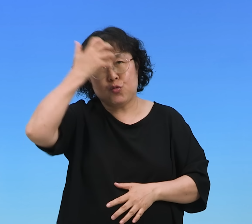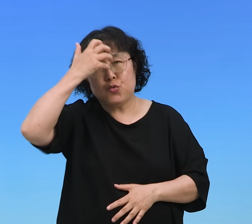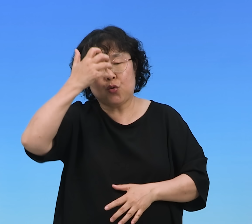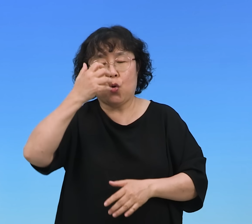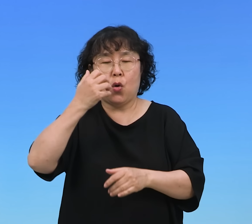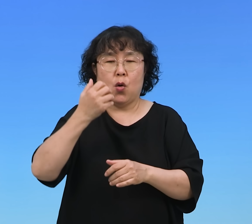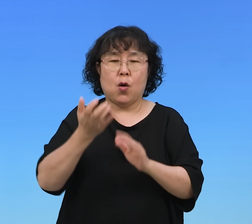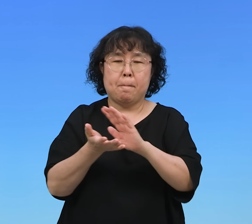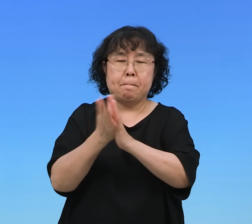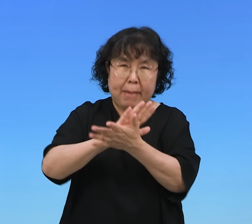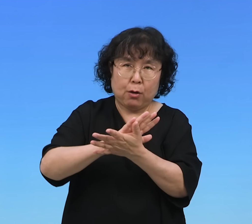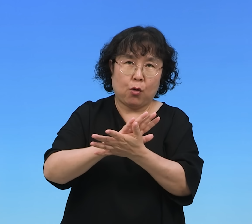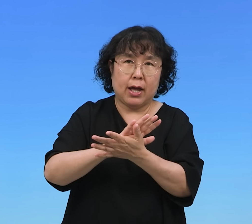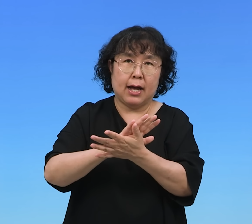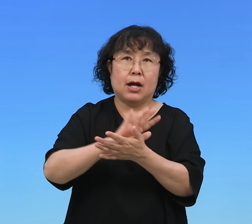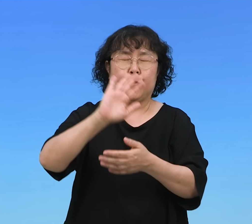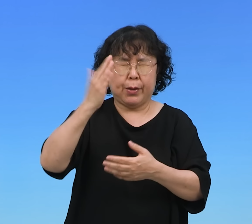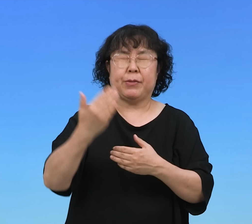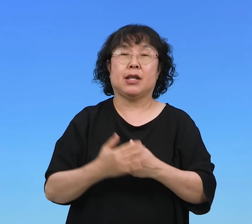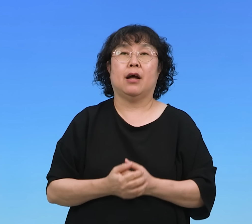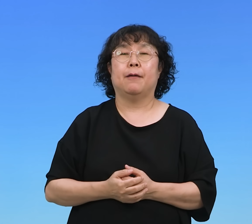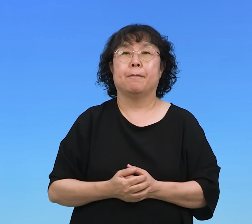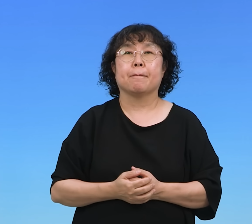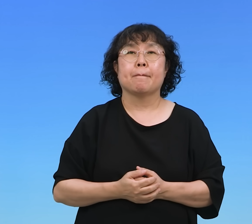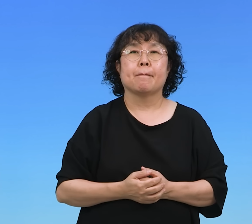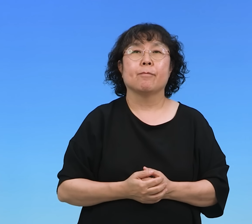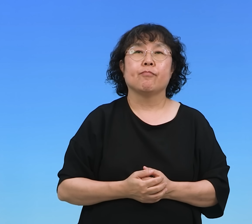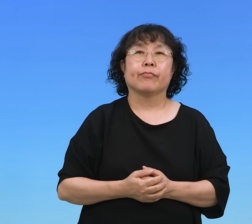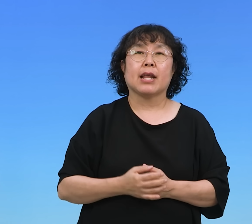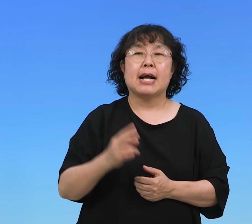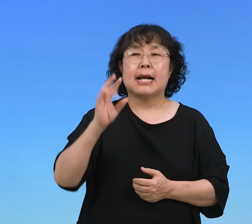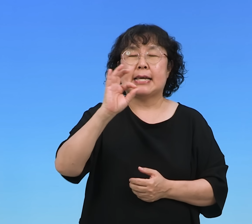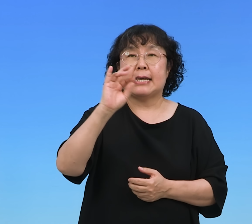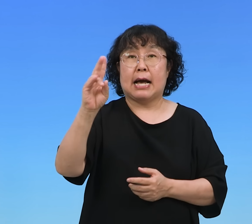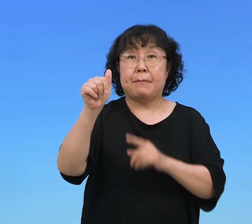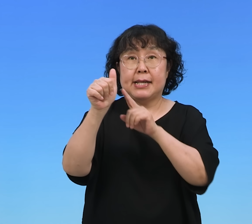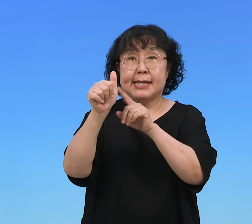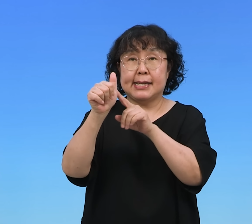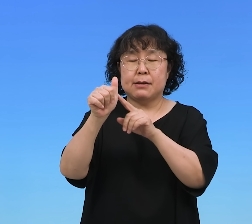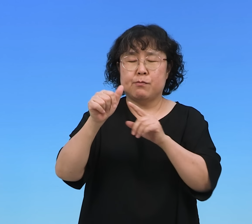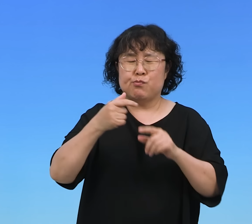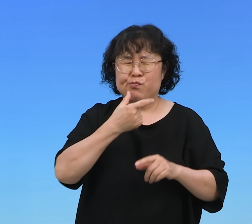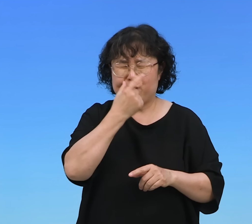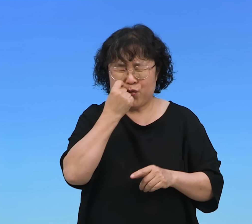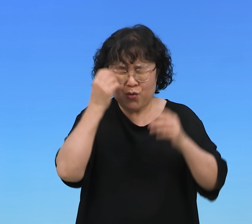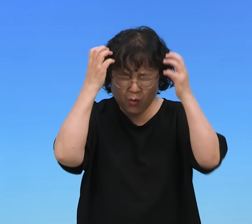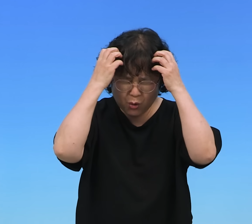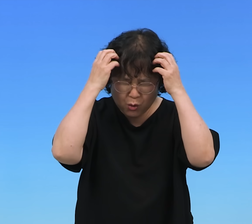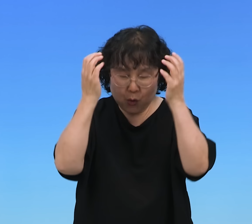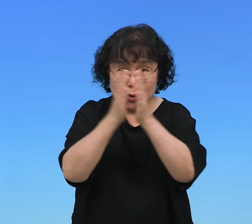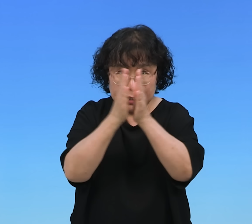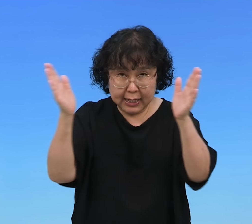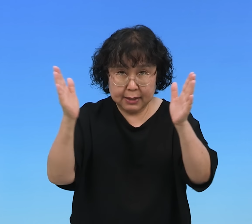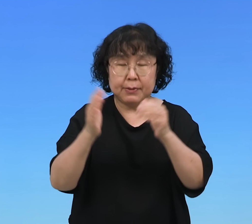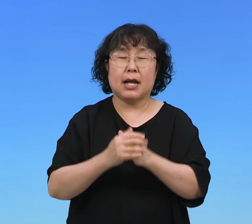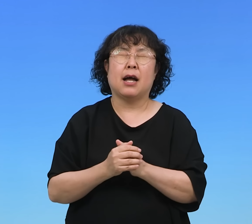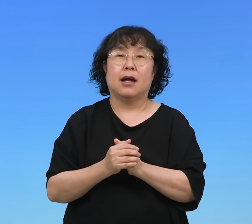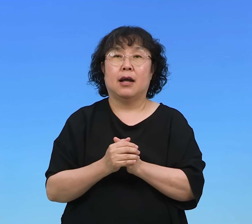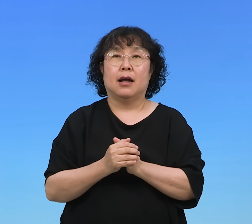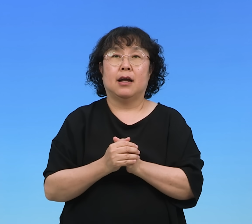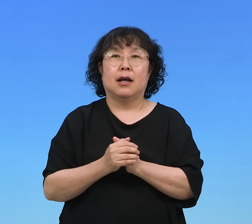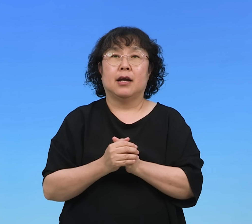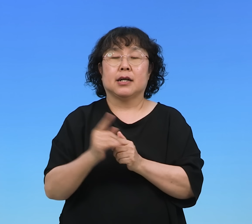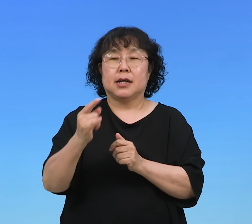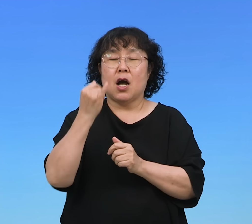야베스와 관련된 기록이 결핍으로 시작했다고 말씀을 드렸잖아요. 구절을 한 번 더 보십시오. 야베스는 그의 형제보다 귀중한